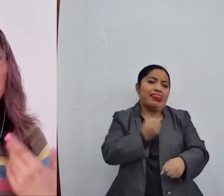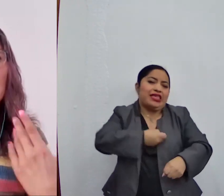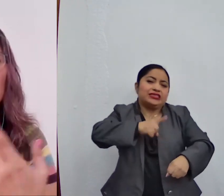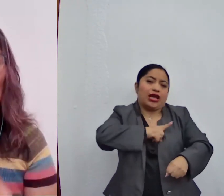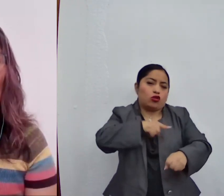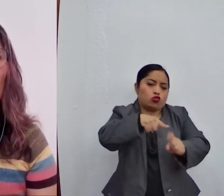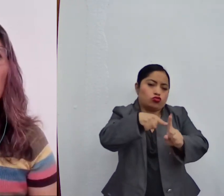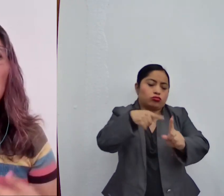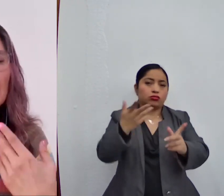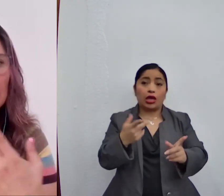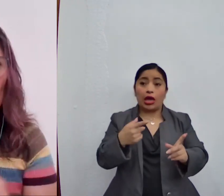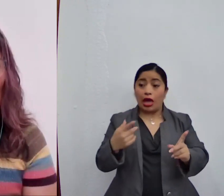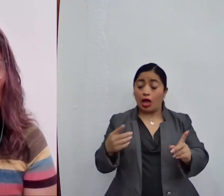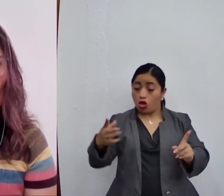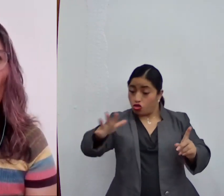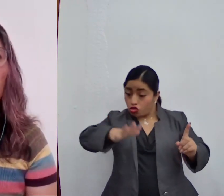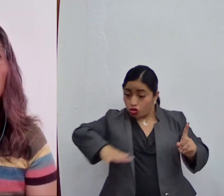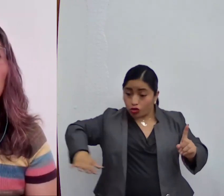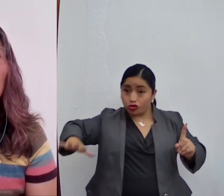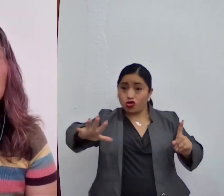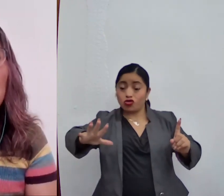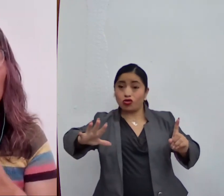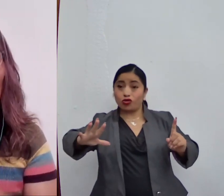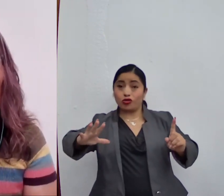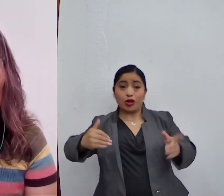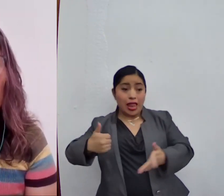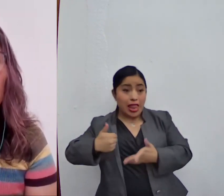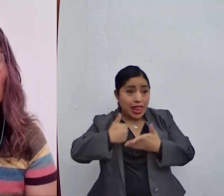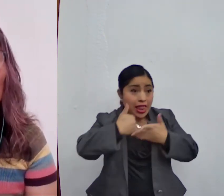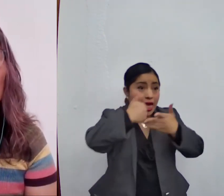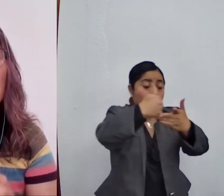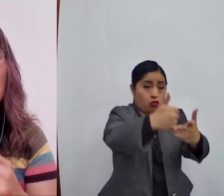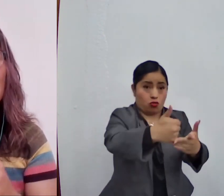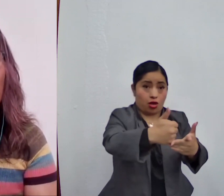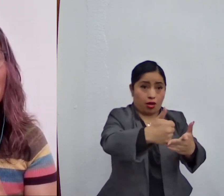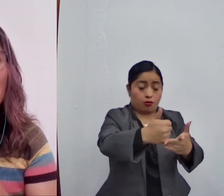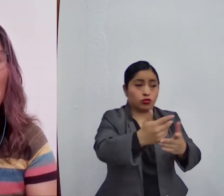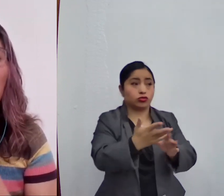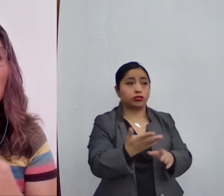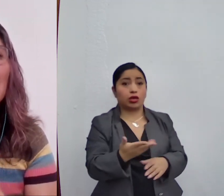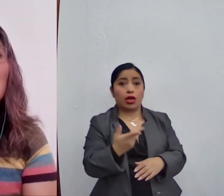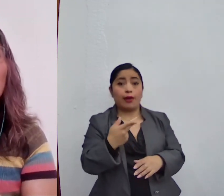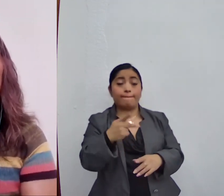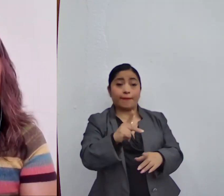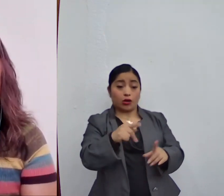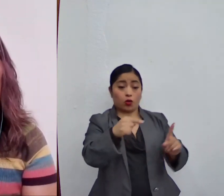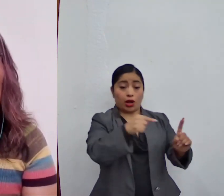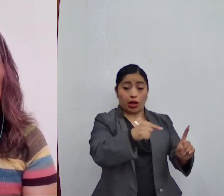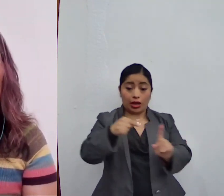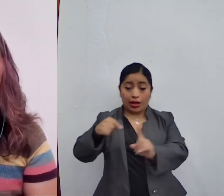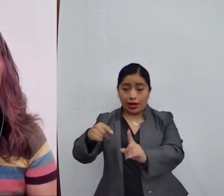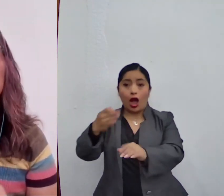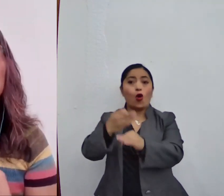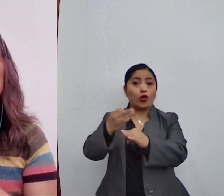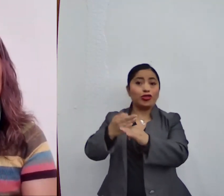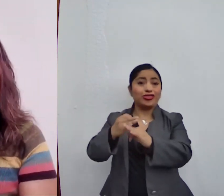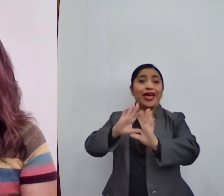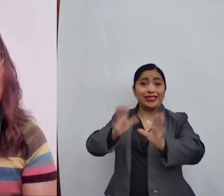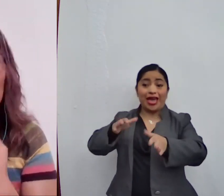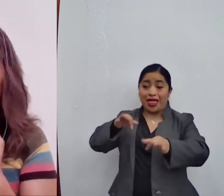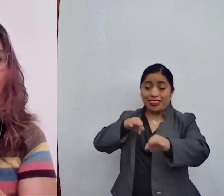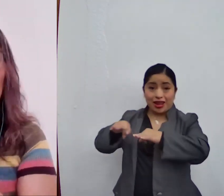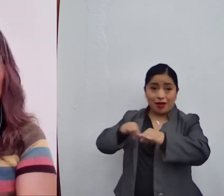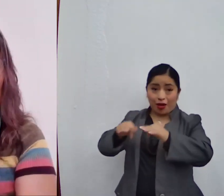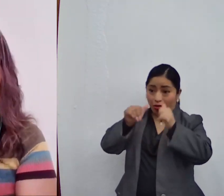la capacitación, la instrucción y actualmente, señores, está ya en el ámbito laboral,